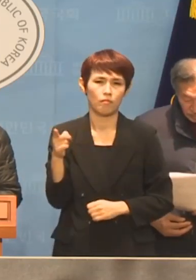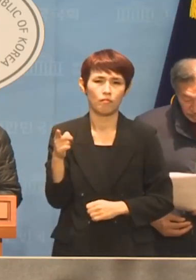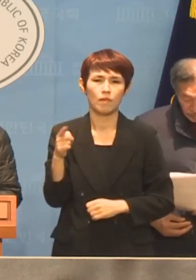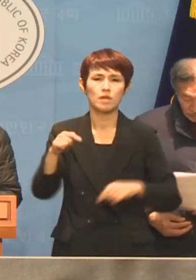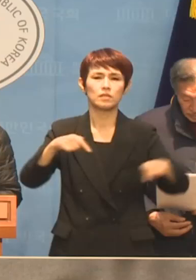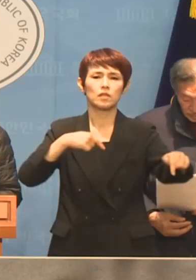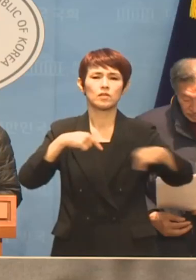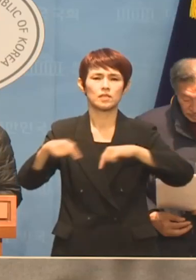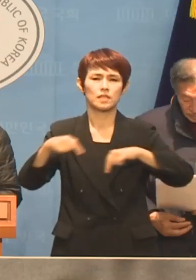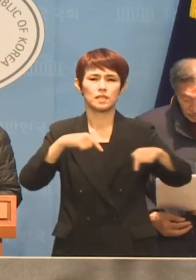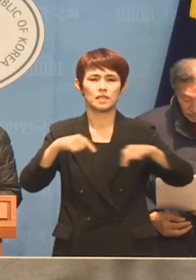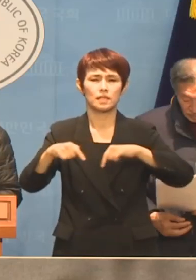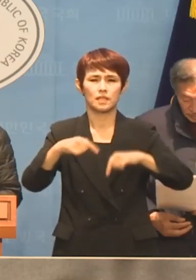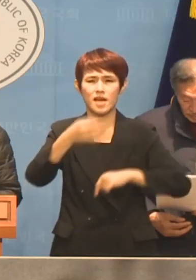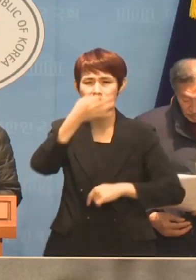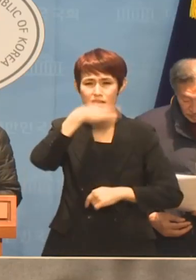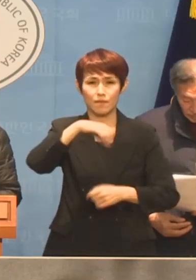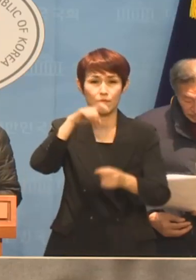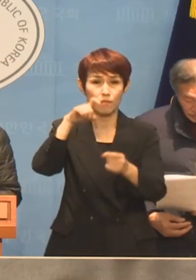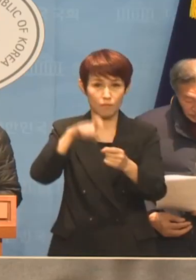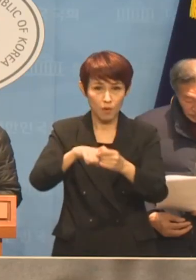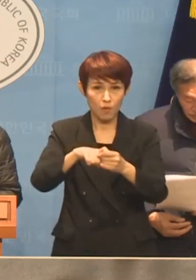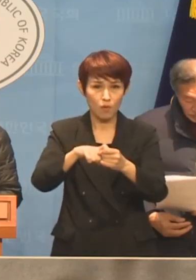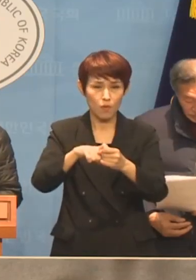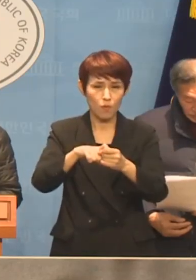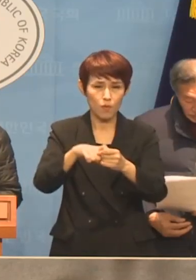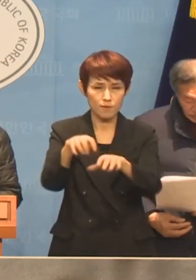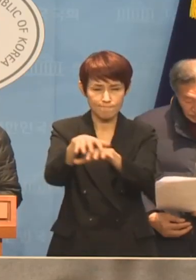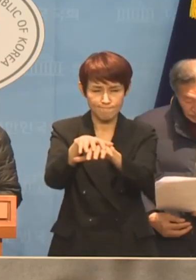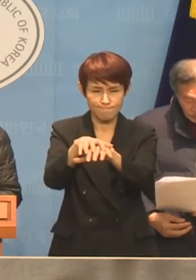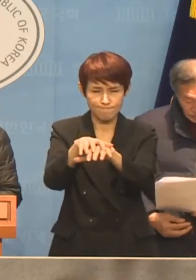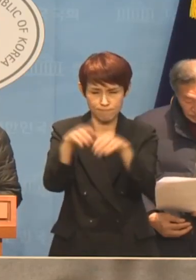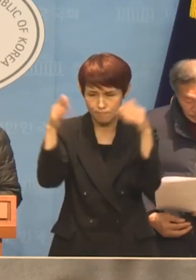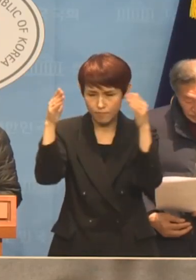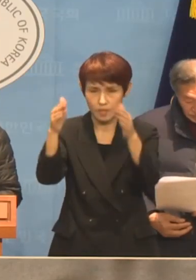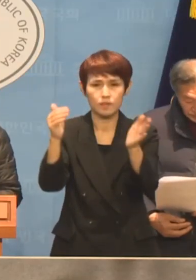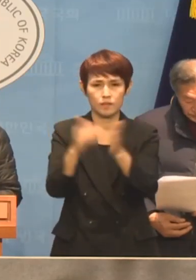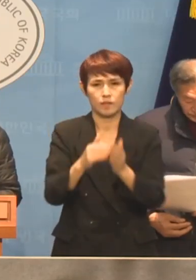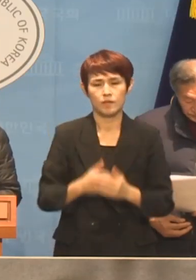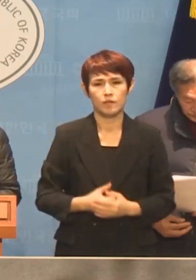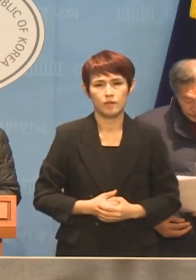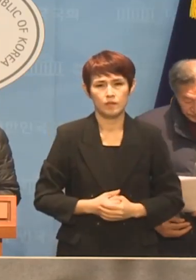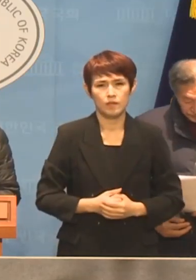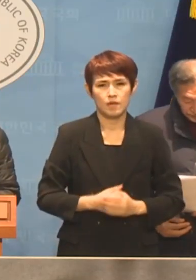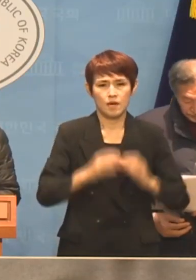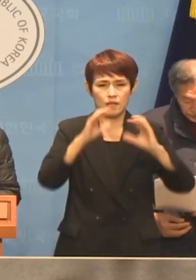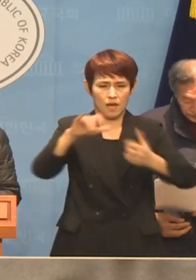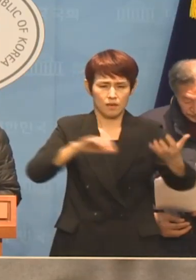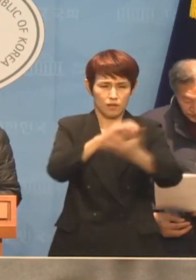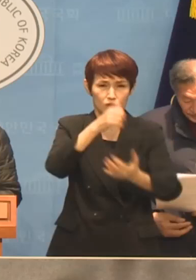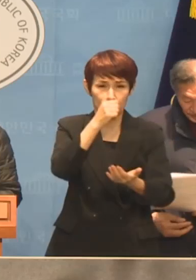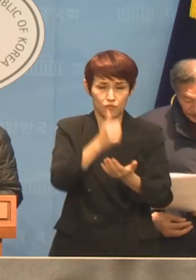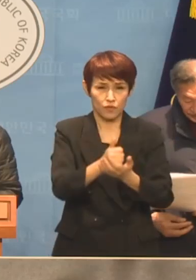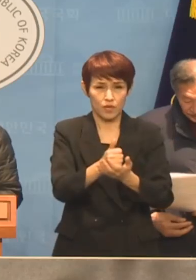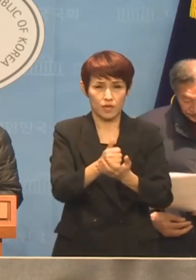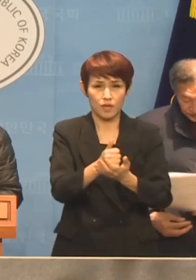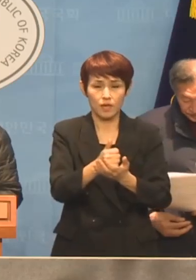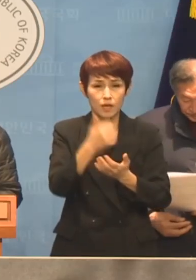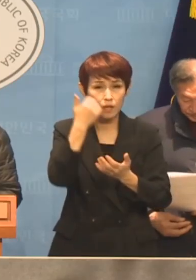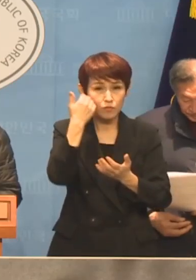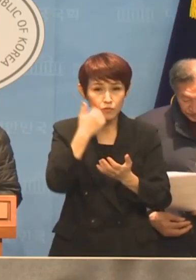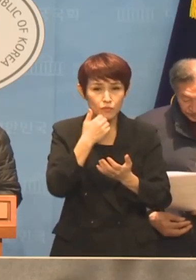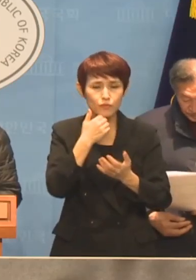정치적 이권을 위한 지지층 결집에만 몰두해왔다. 내란죄 피의자인